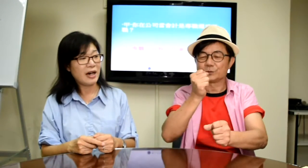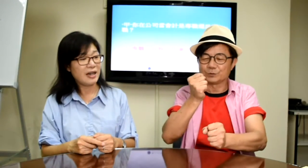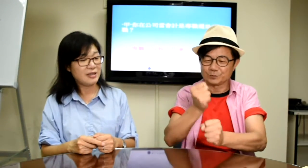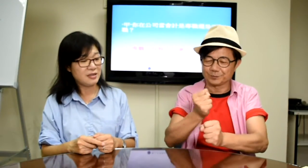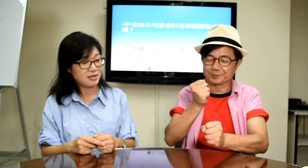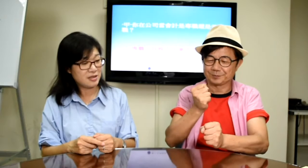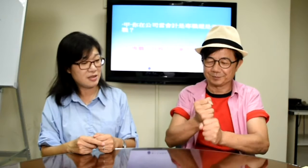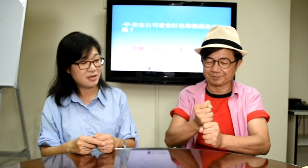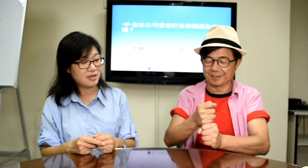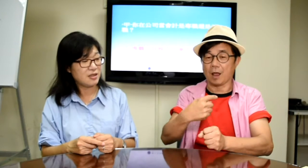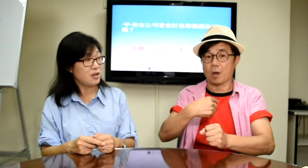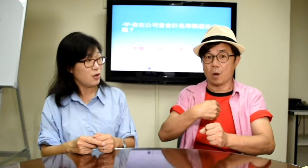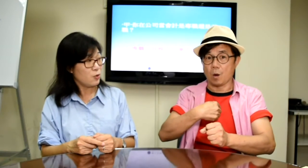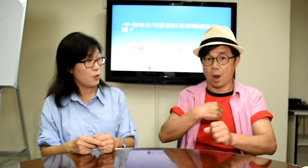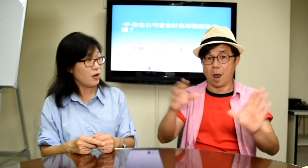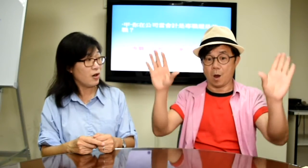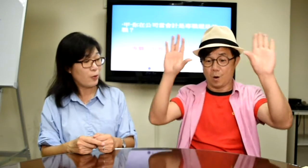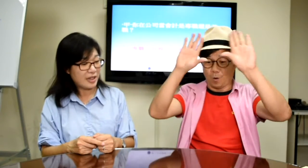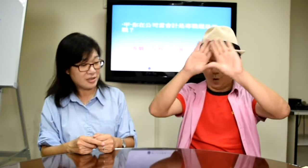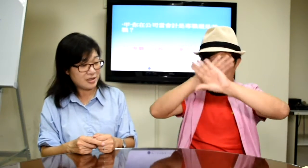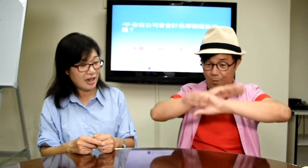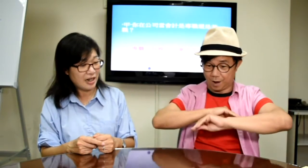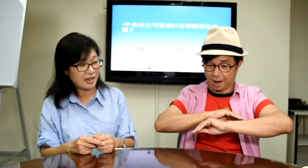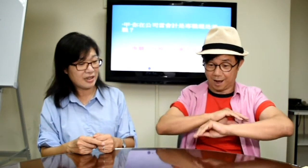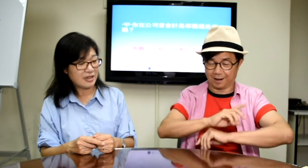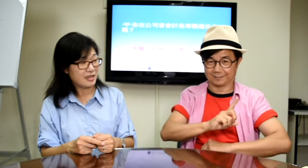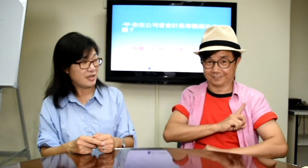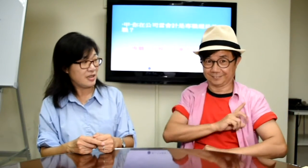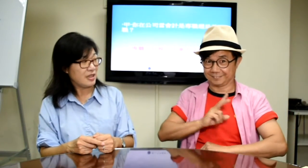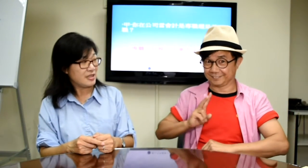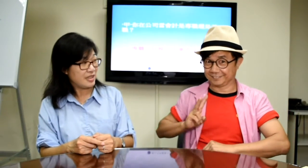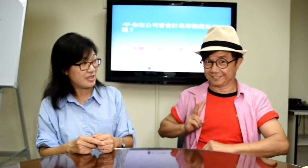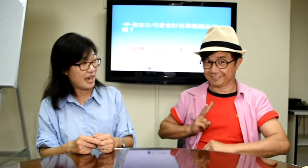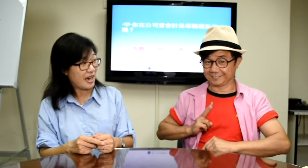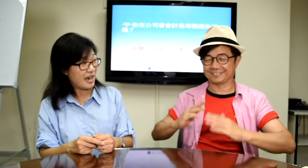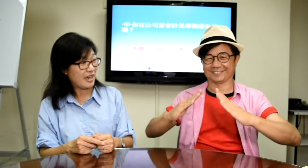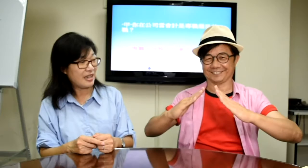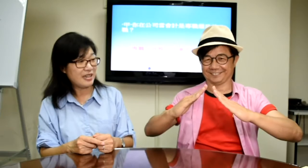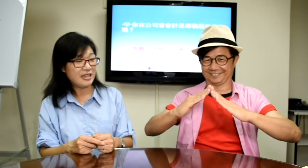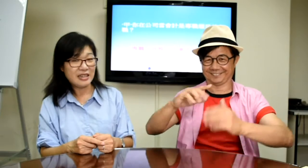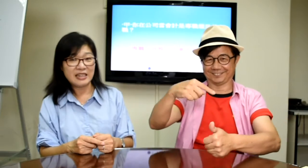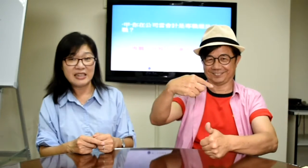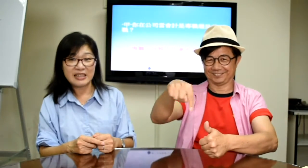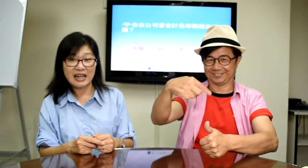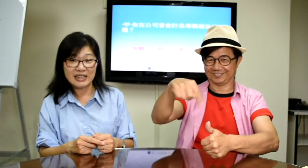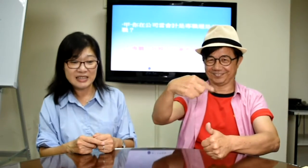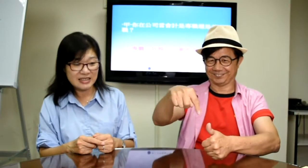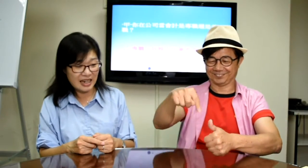专职。我晚上兼差当家